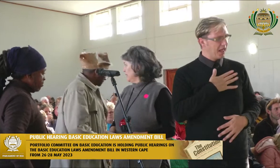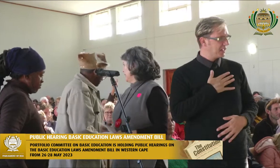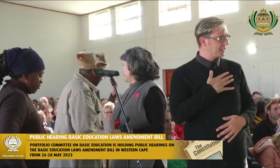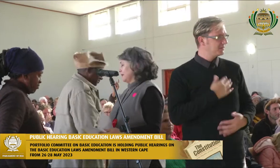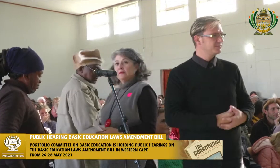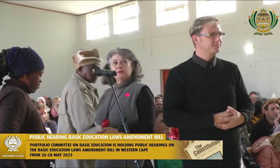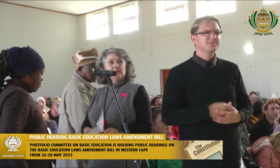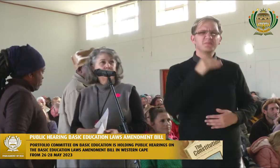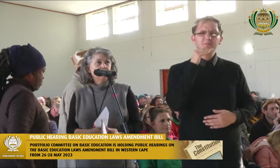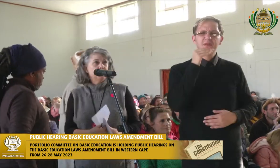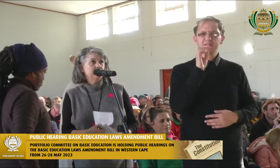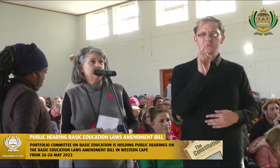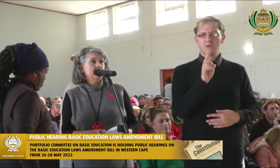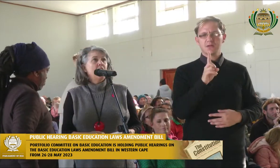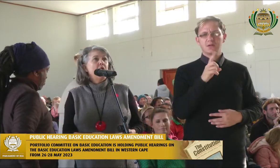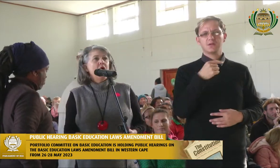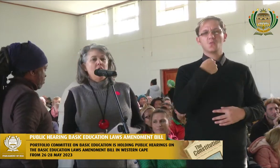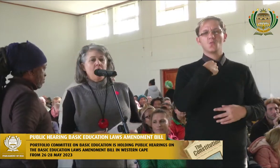What does it mean?